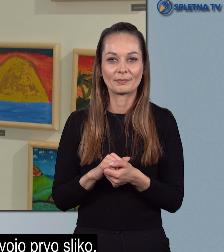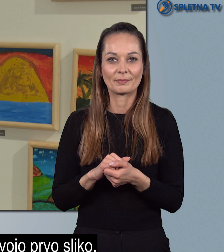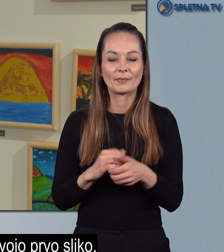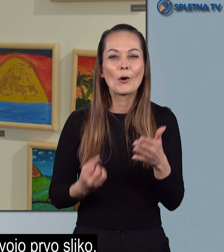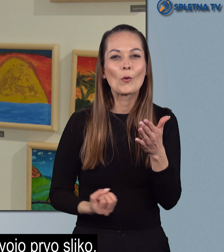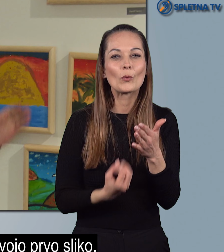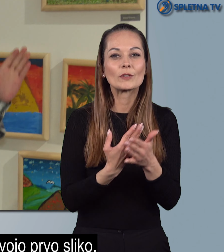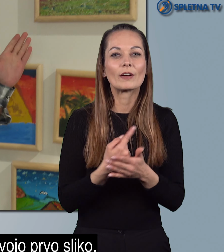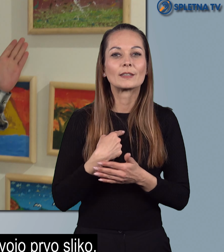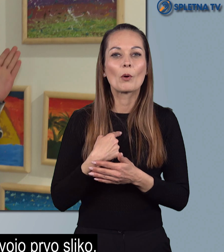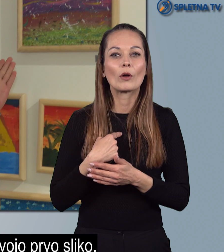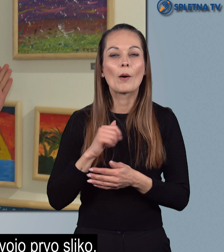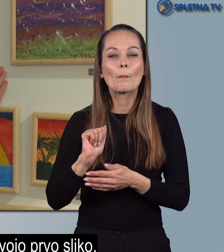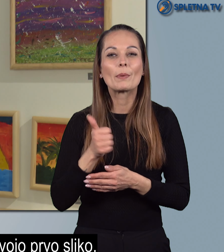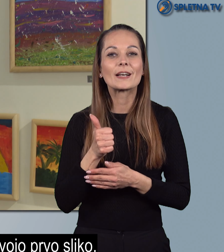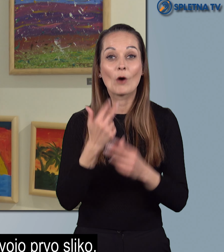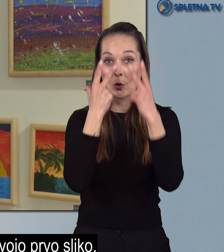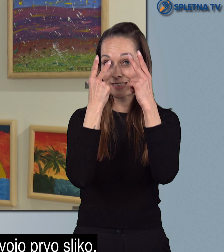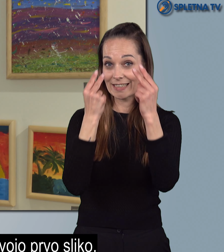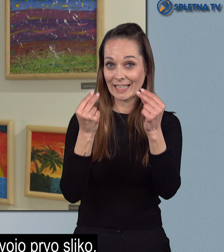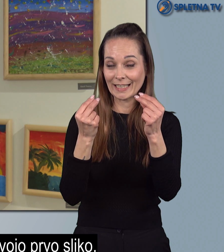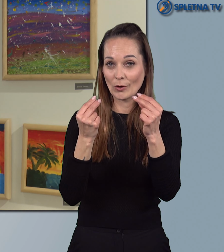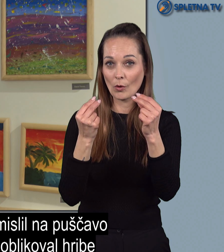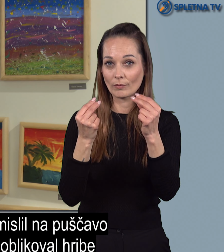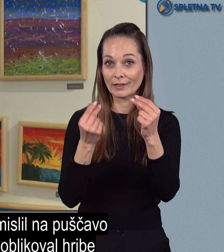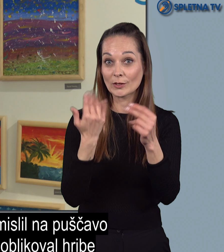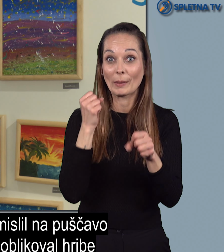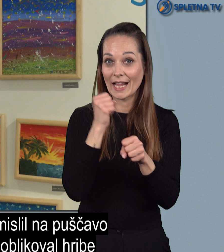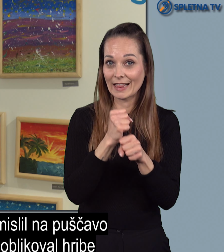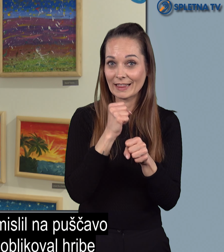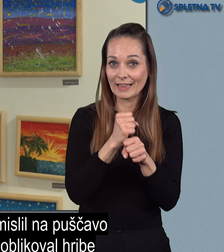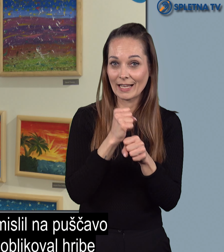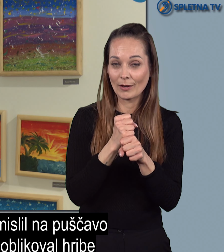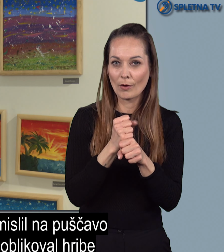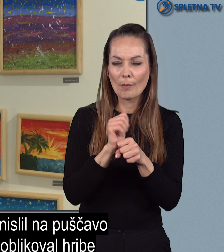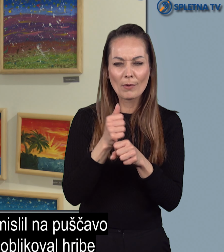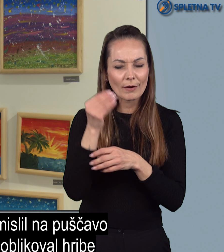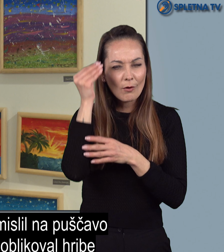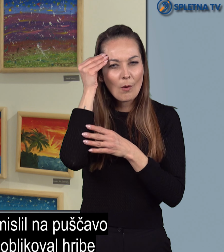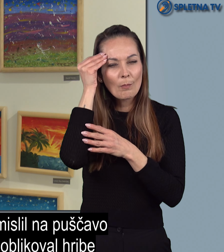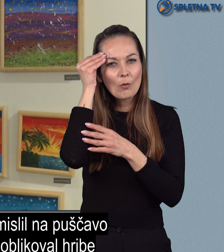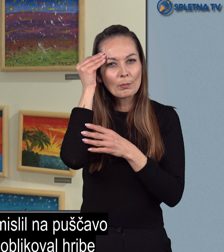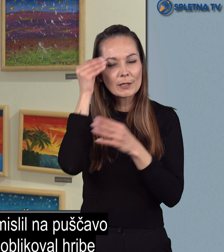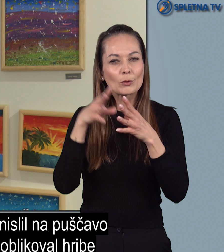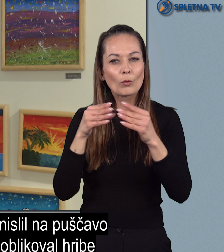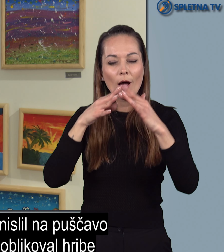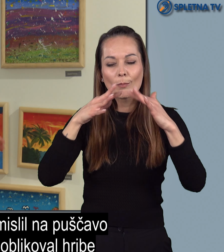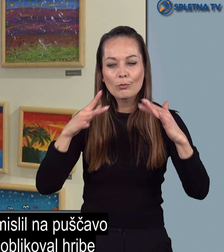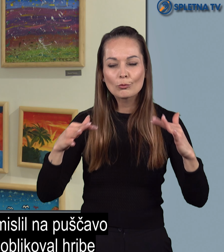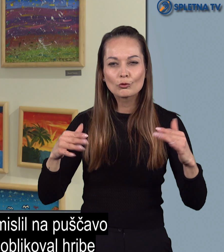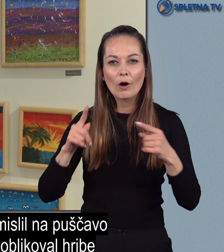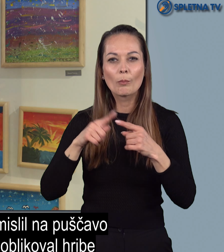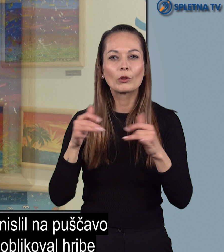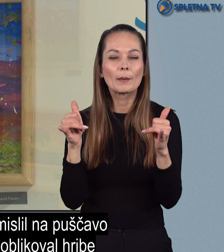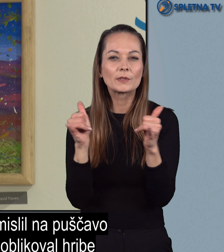Ustvaril sem mojo prvo sliko, ki sem delal. Najprej sem pomislil na puščavo in potem